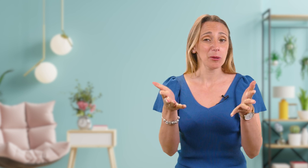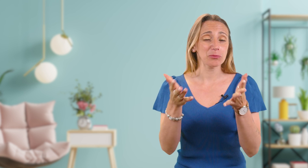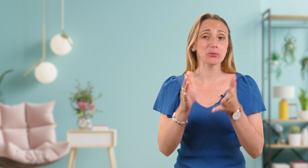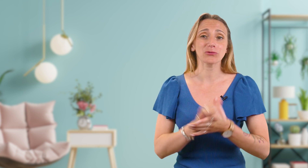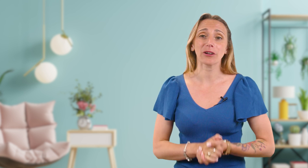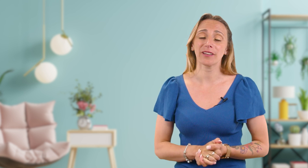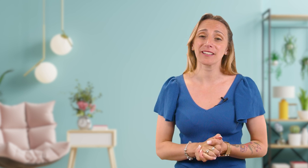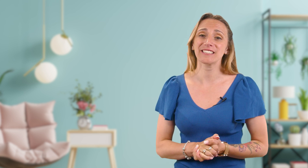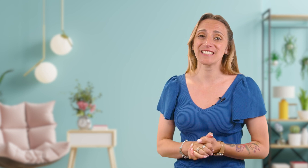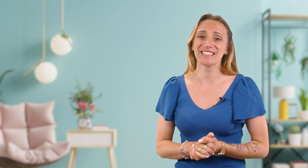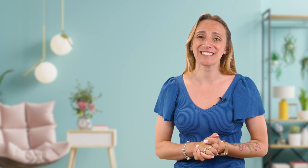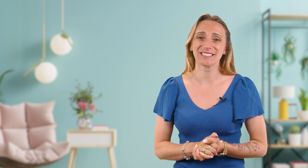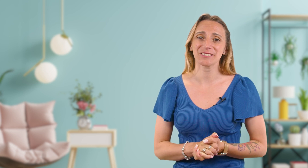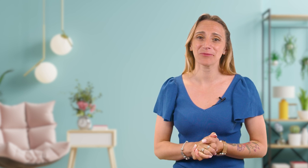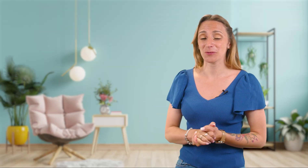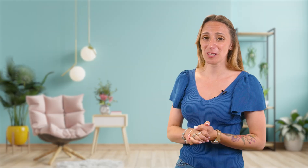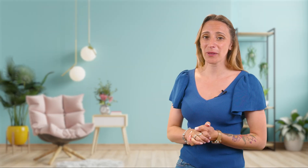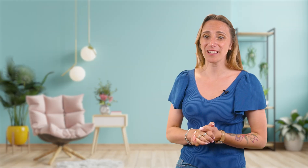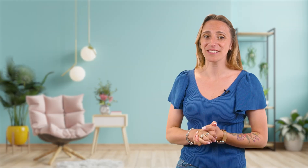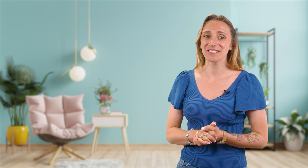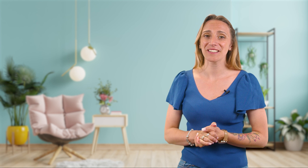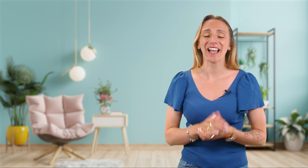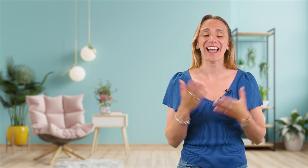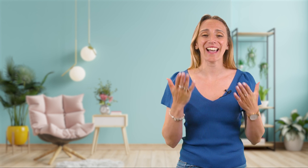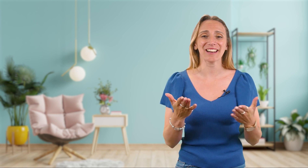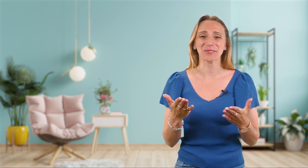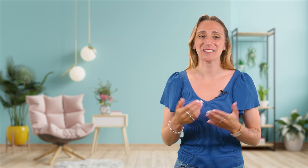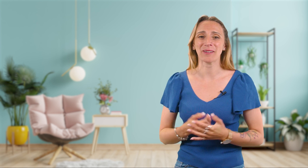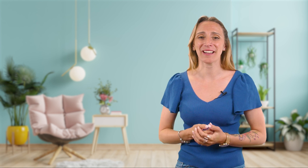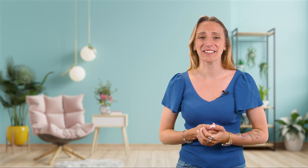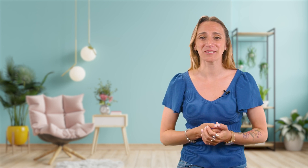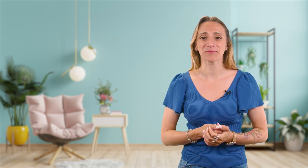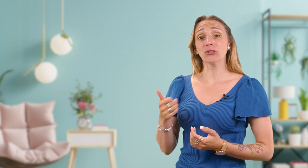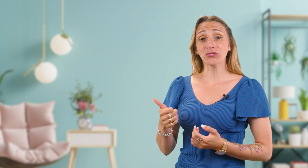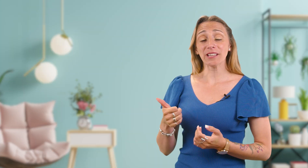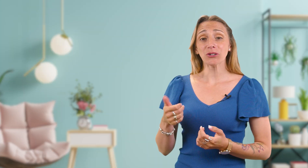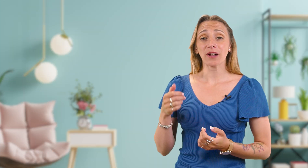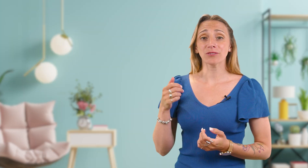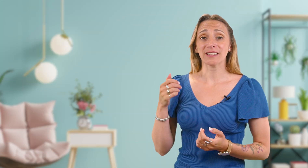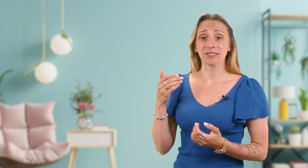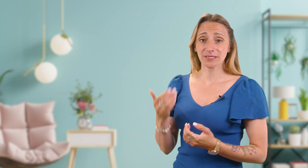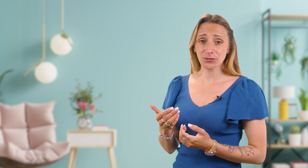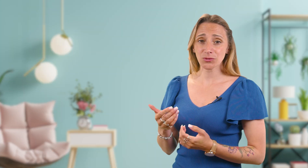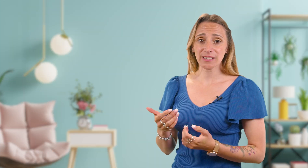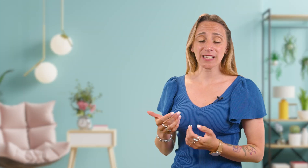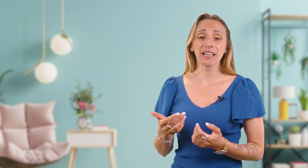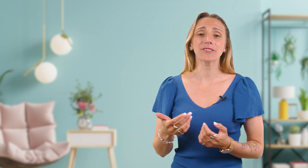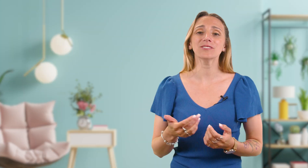pour pouvoir faire cet exercice. Vous êtes prêts? Alors on démarre. Une vidéo va vous être diffusée et vous